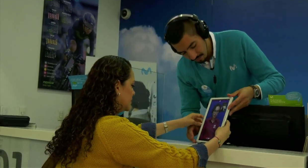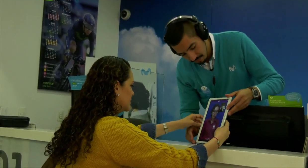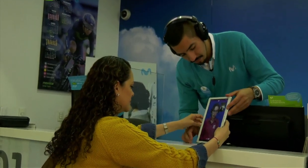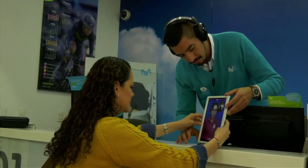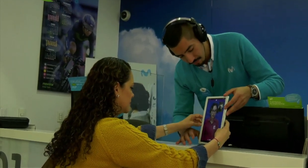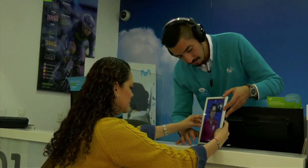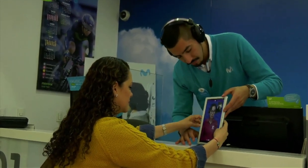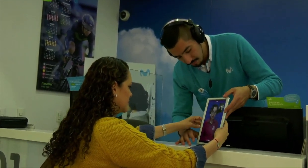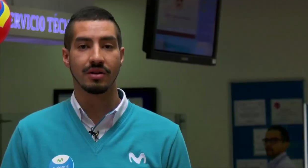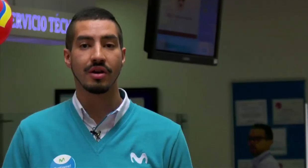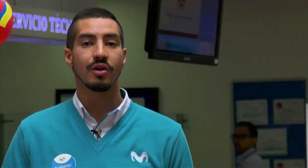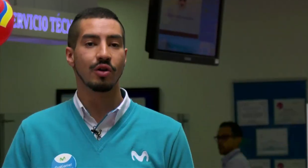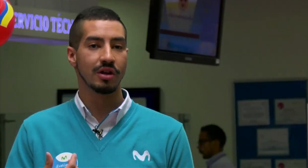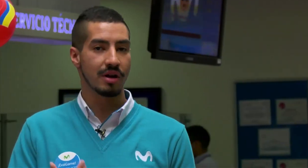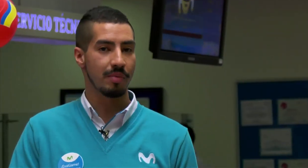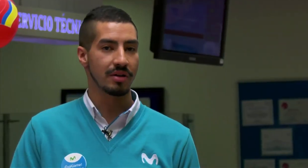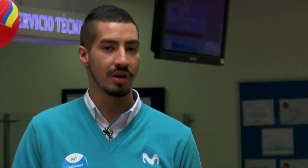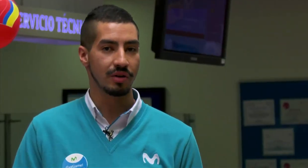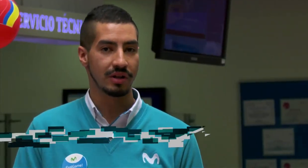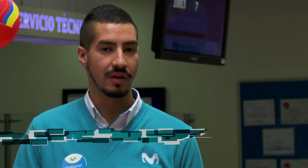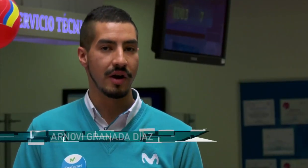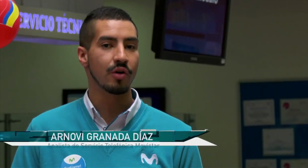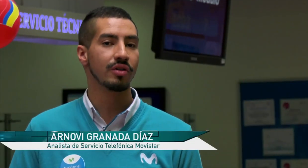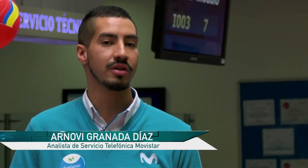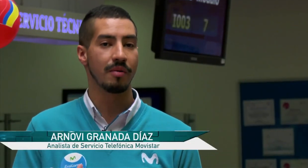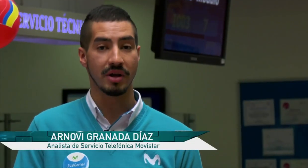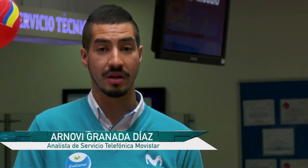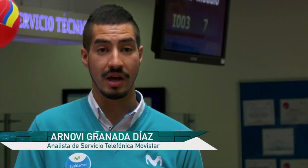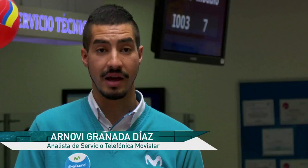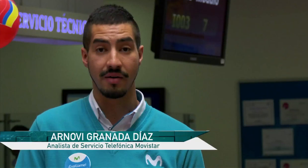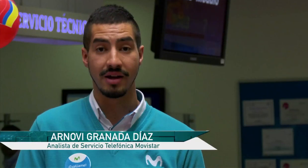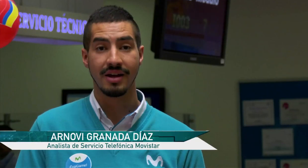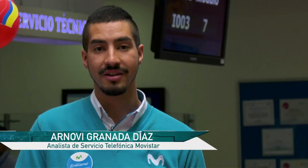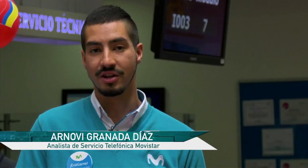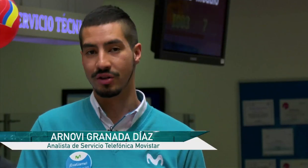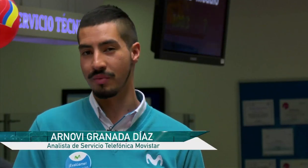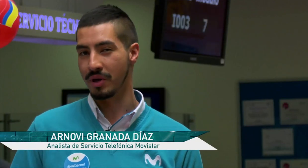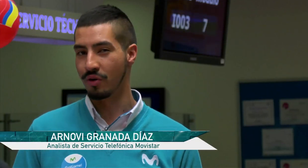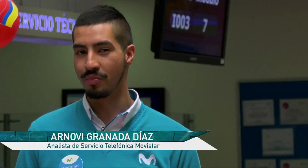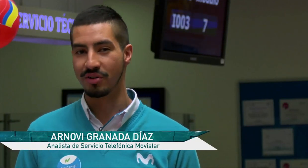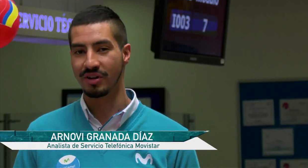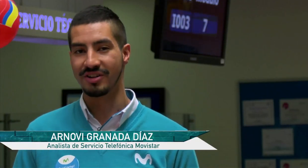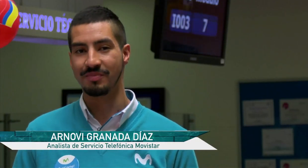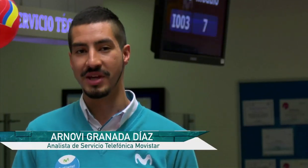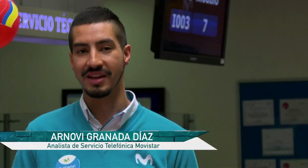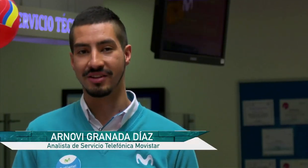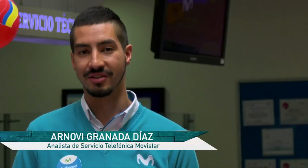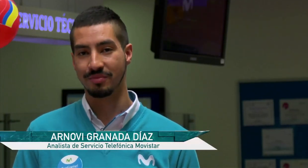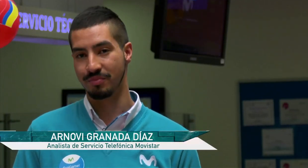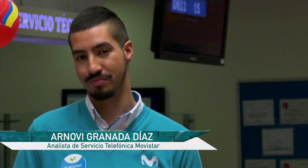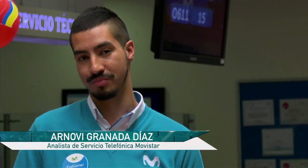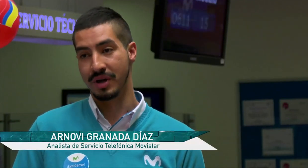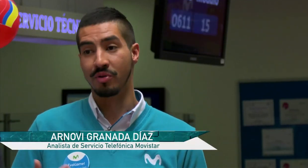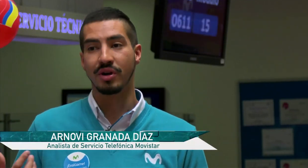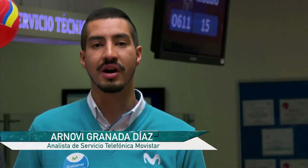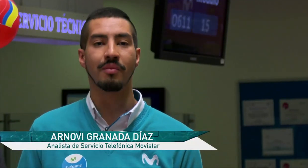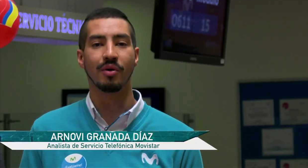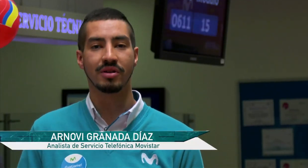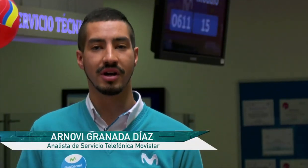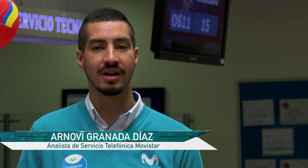con personas con discapacidad auditiva o con discapacidad de habla, sino también con personas invidentes. Digamos, acá en Movistar